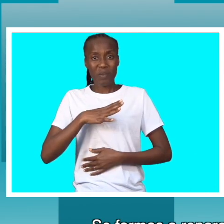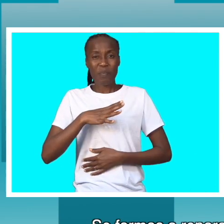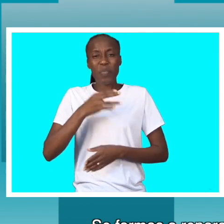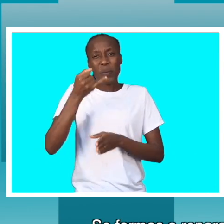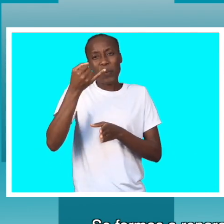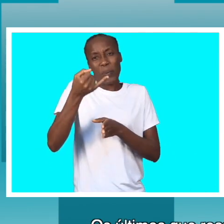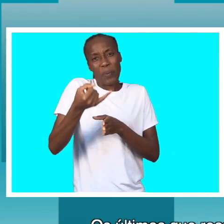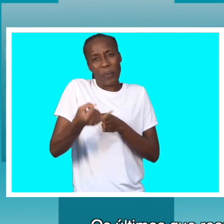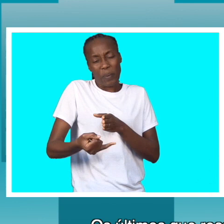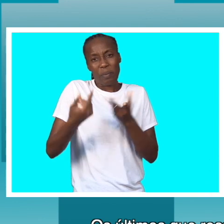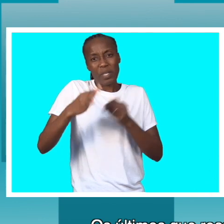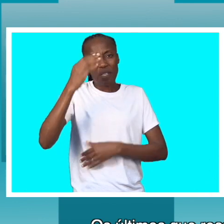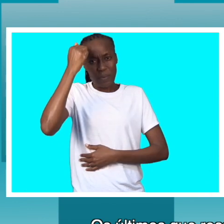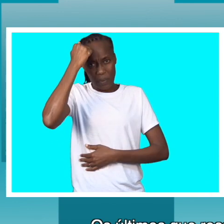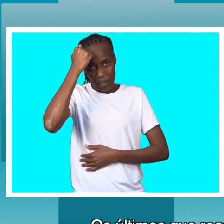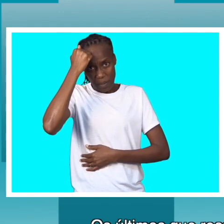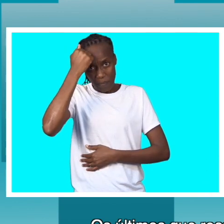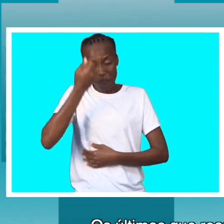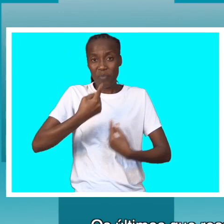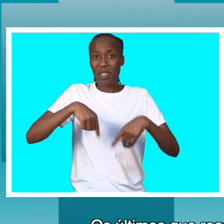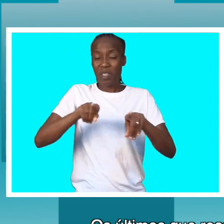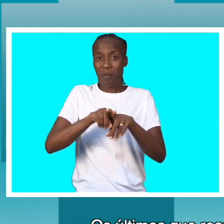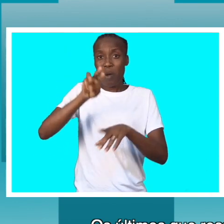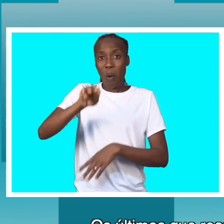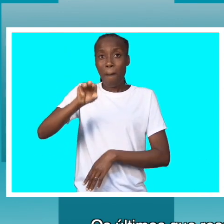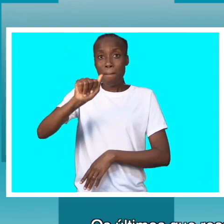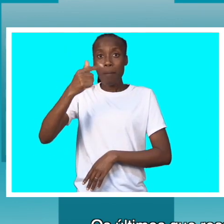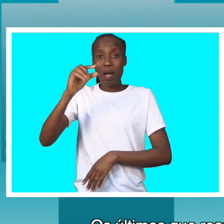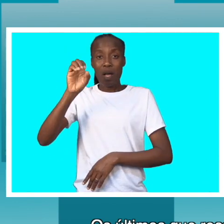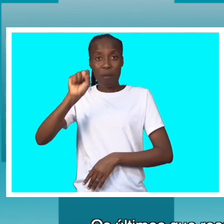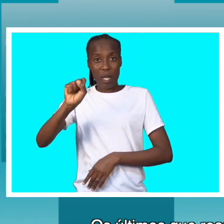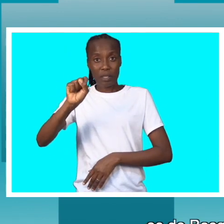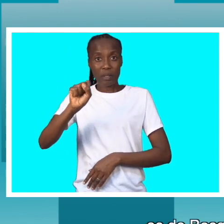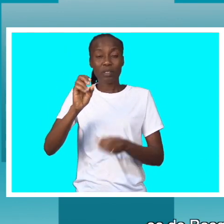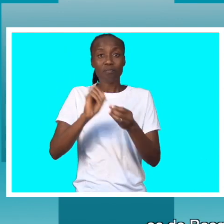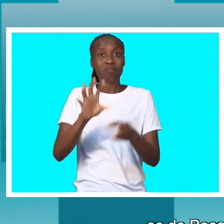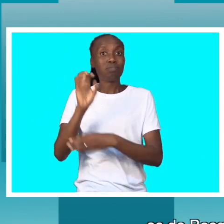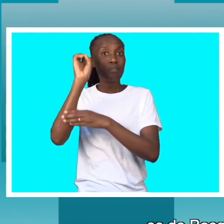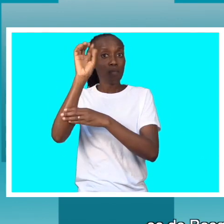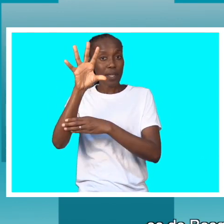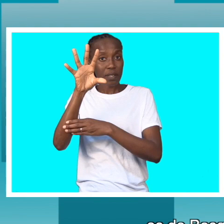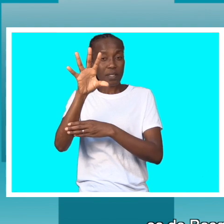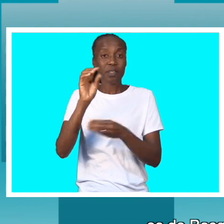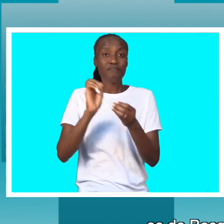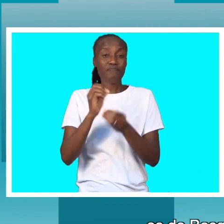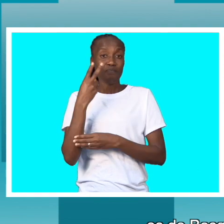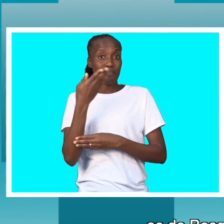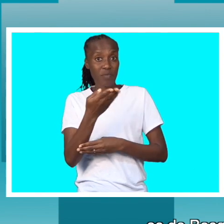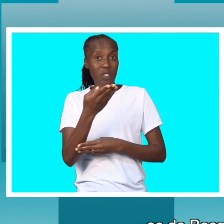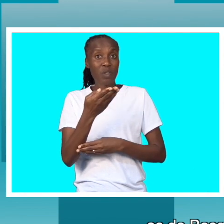continuidade. Os últimos que reconheço são os irmãos Matos, os do básquetbol,